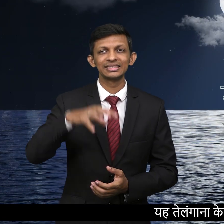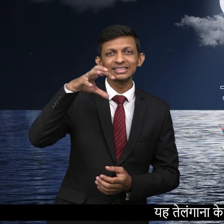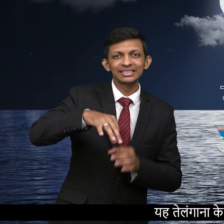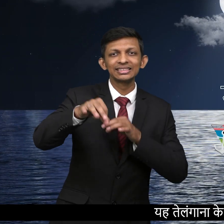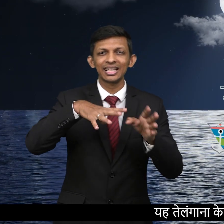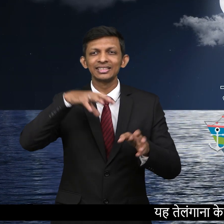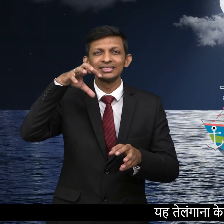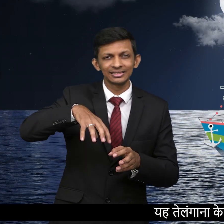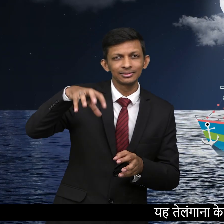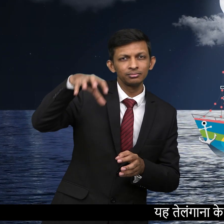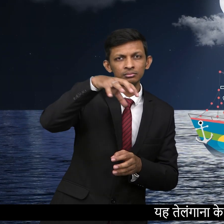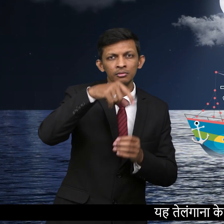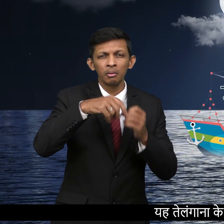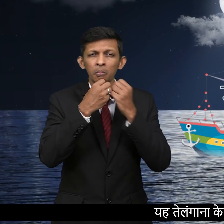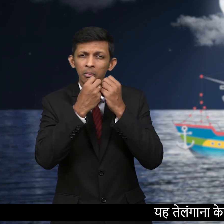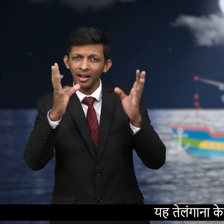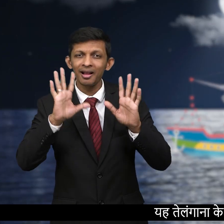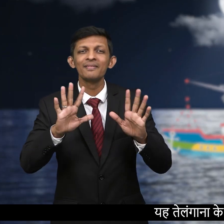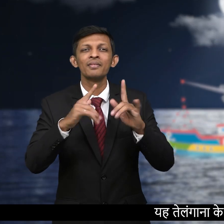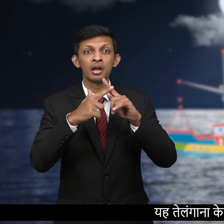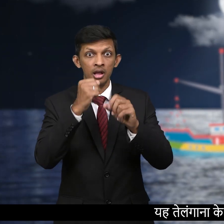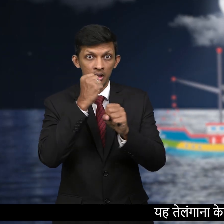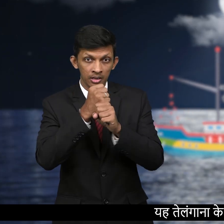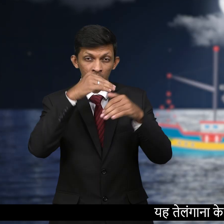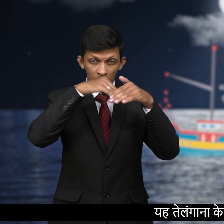यह तेलंगाना के कई जिलों जैसे निर्मल,